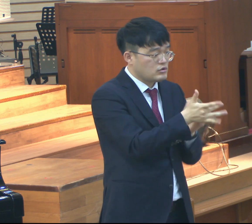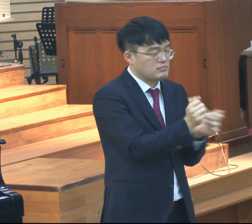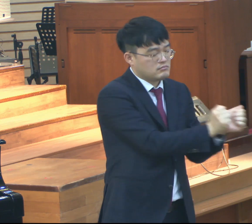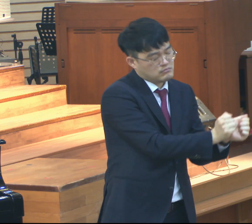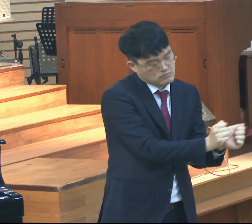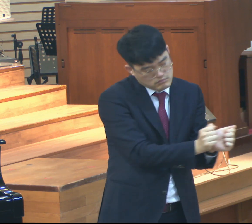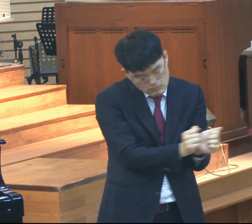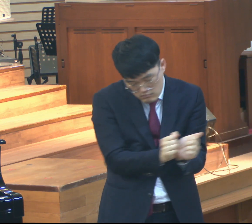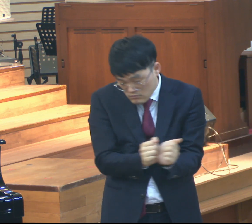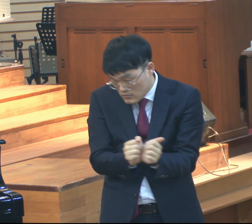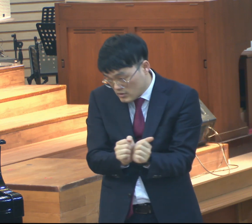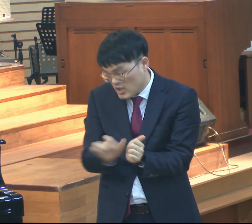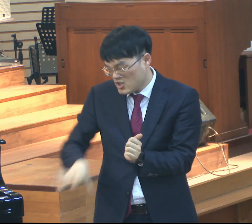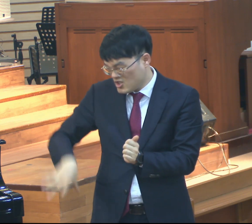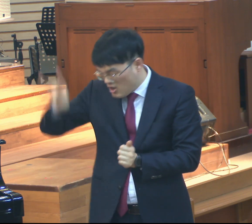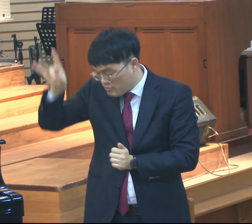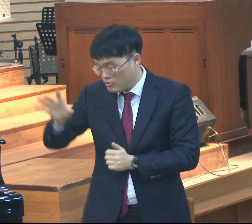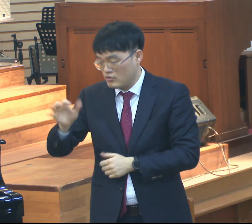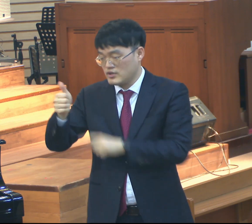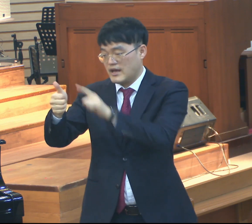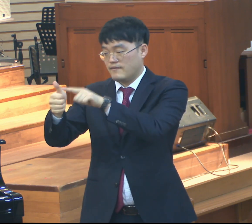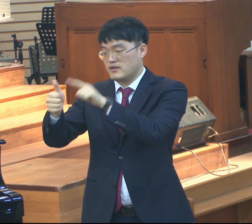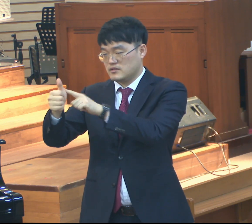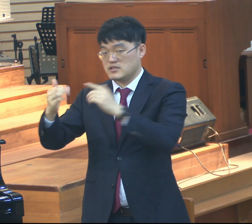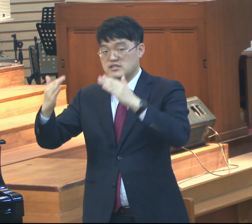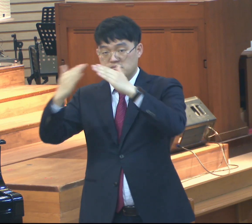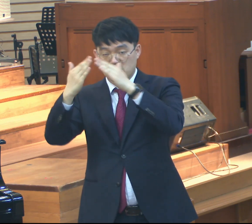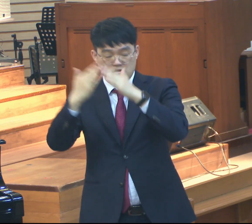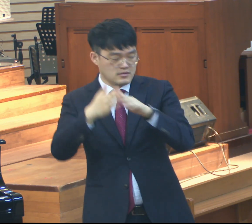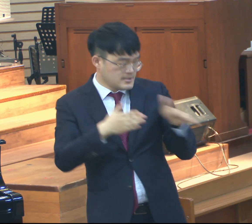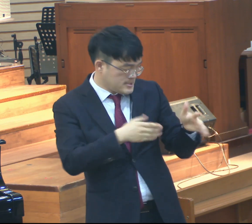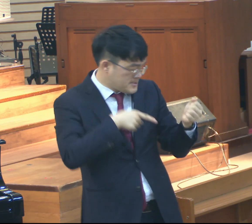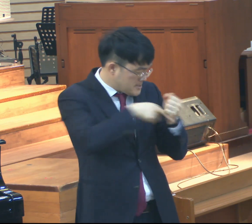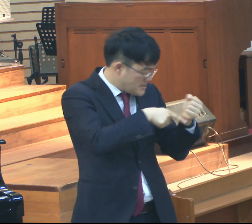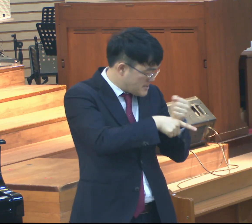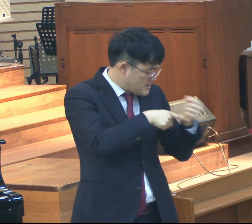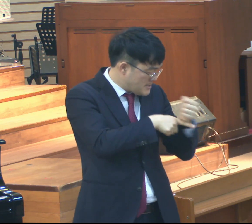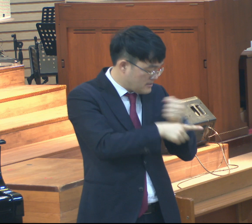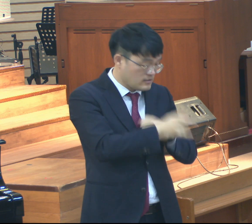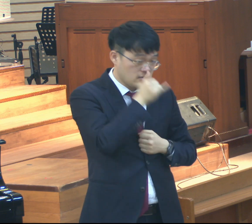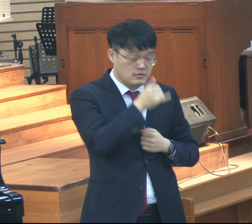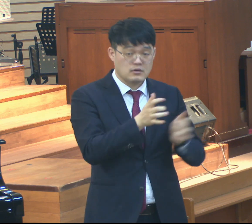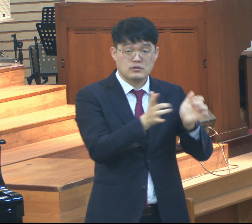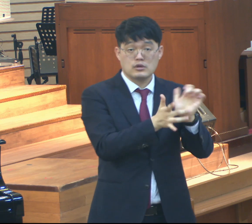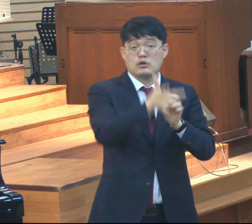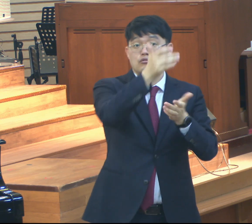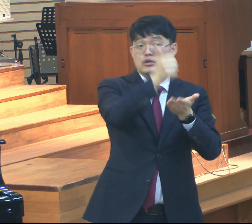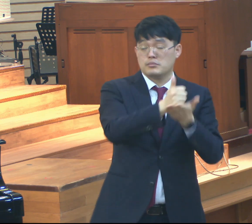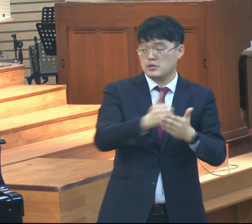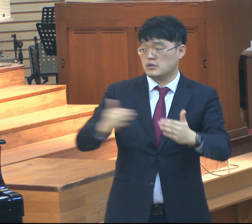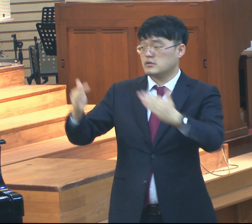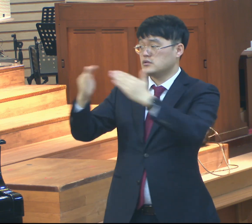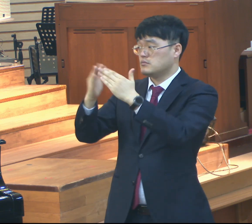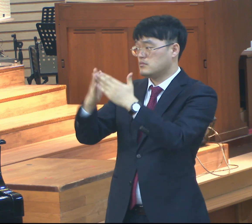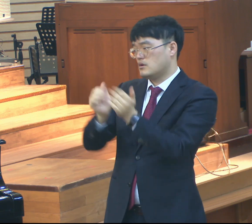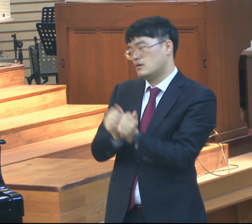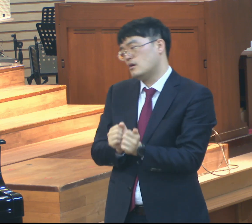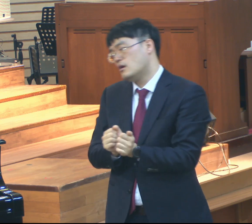처음으로 신문을 받게 되었습니다. 예수님이 안나스의 집으로 끌려갔던 이유는 사실 예수님이 먼저